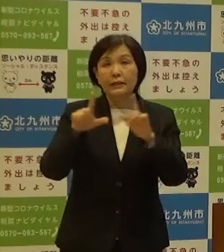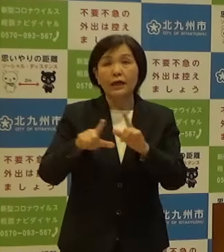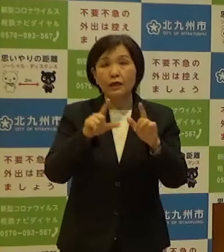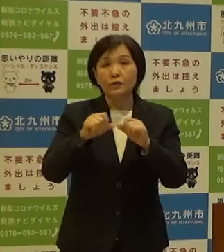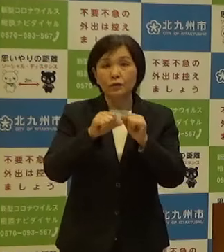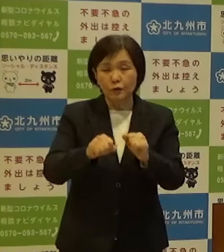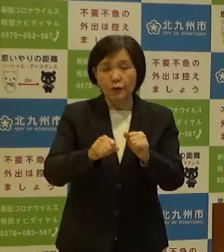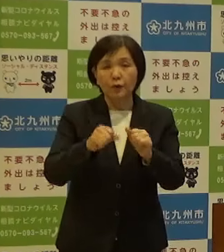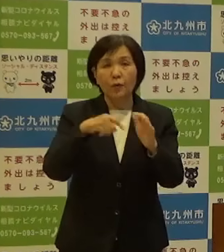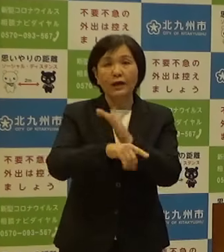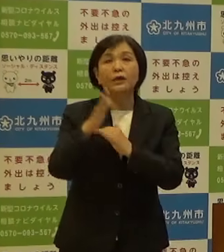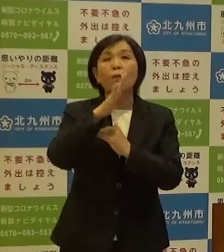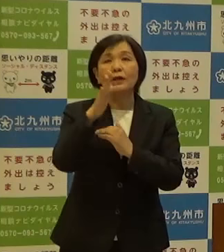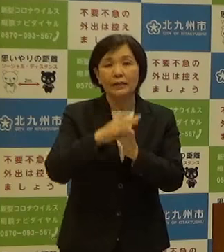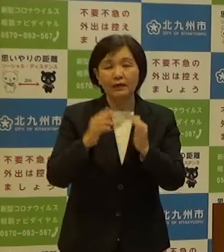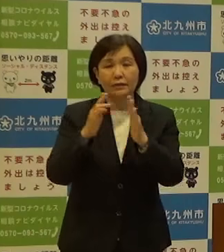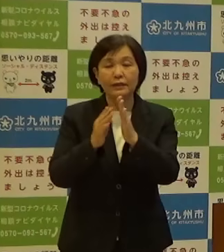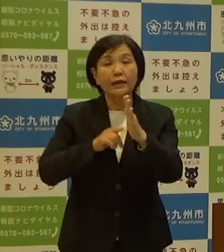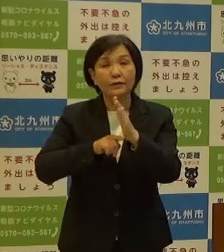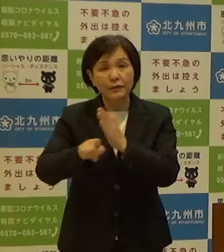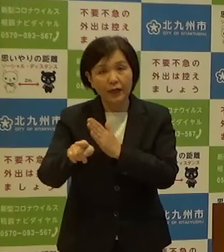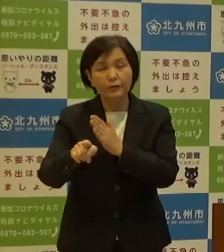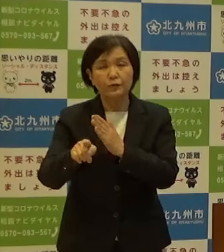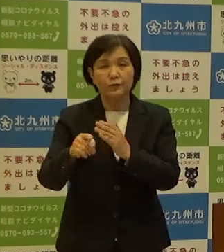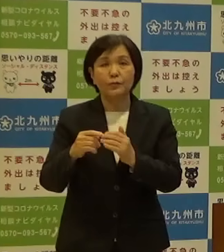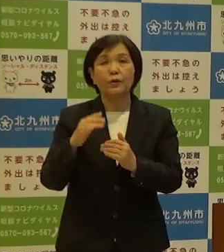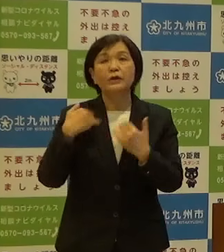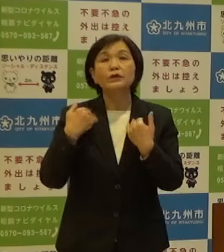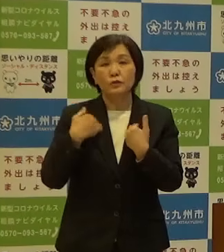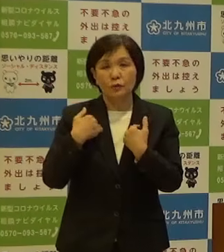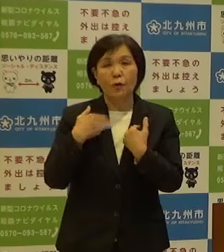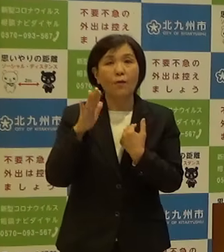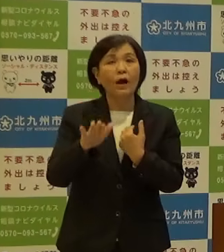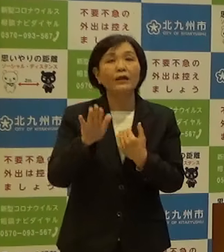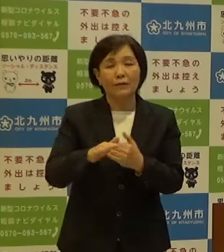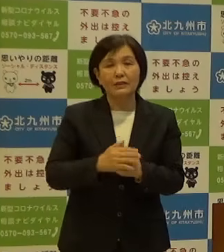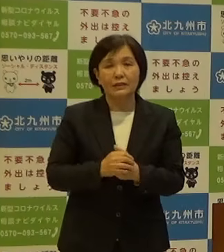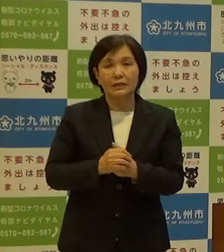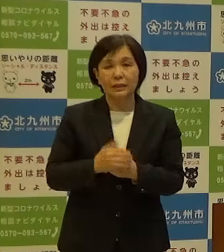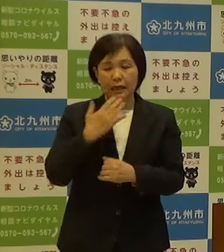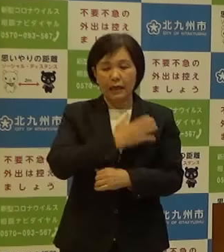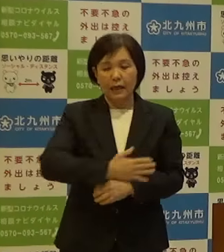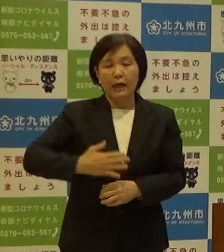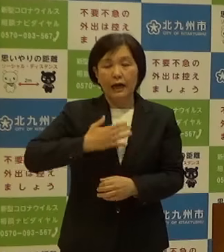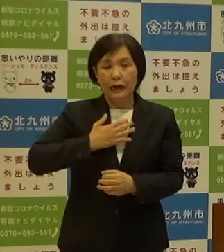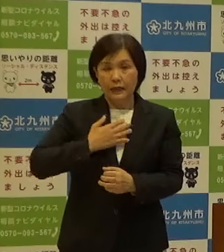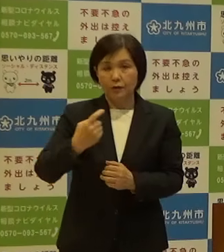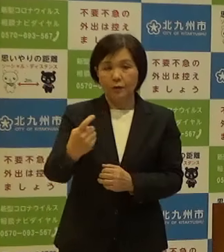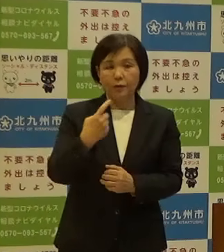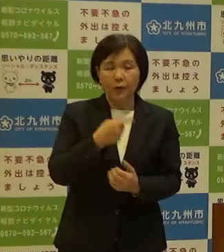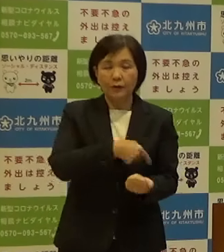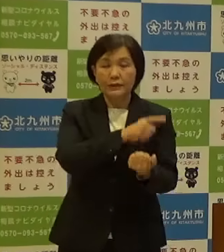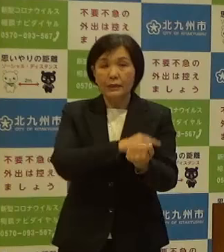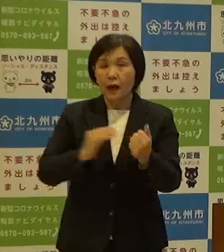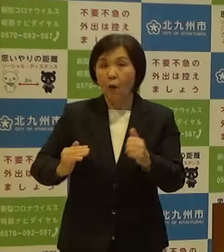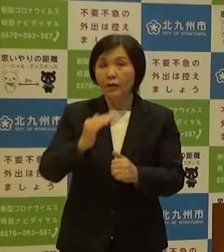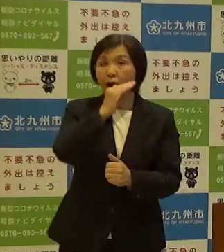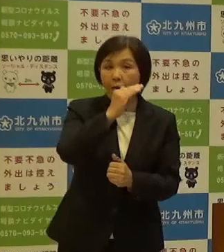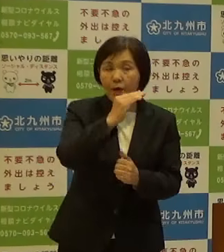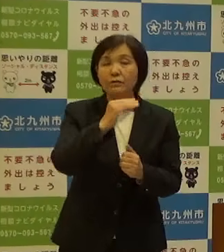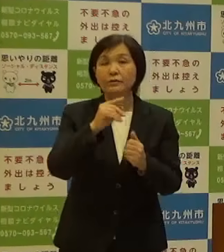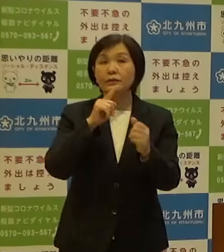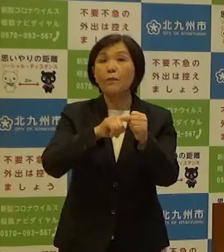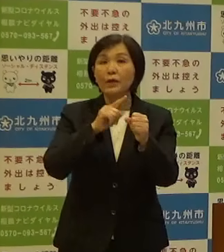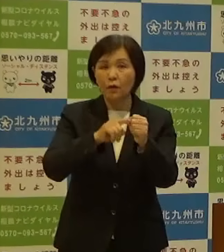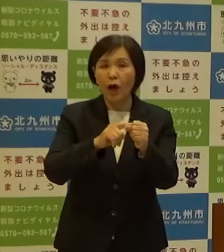を戦っている、克服しているとも言われておりまして、体の免疫を高めるということは、このウイルスに勝つために